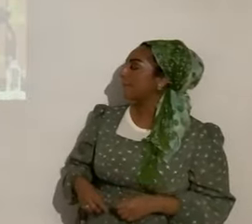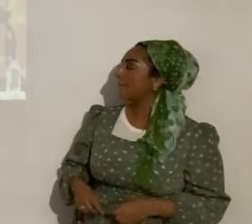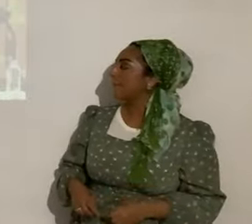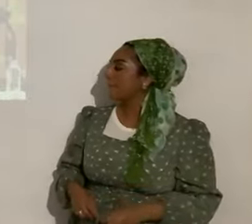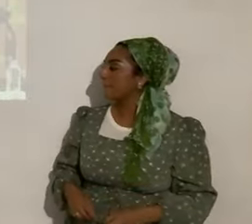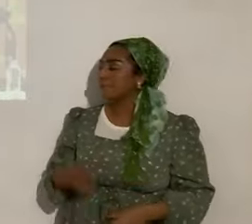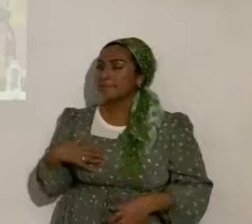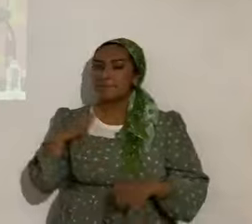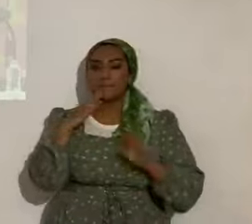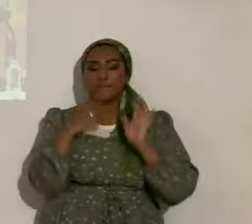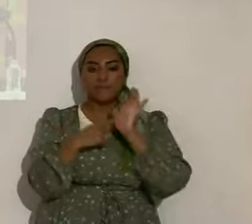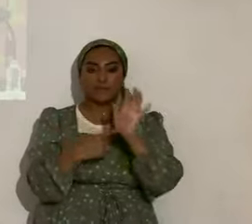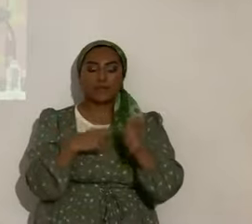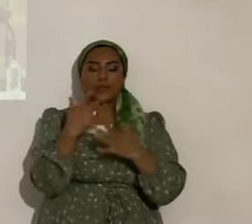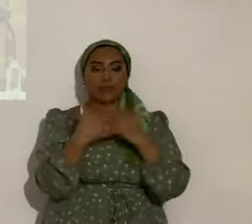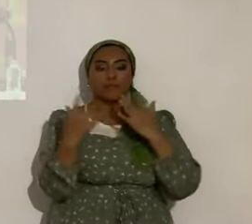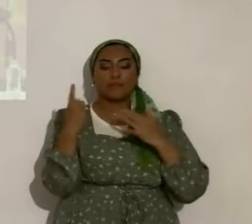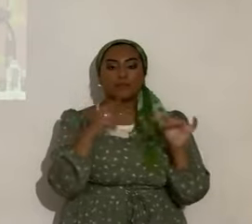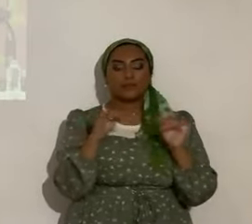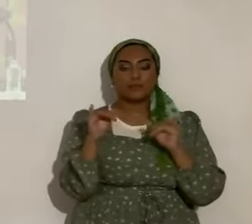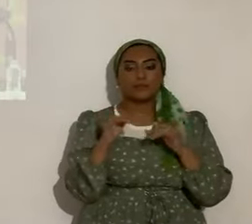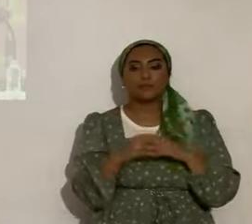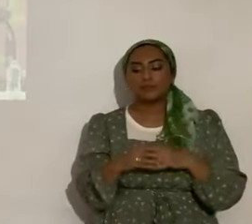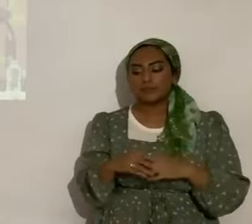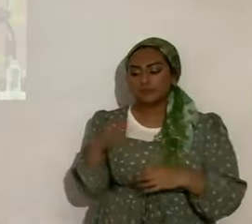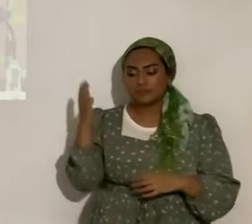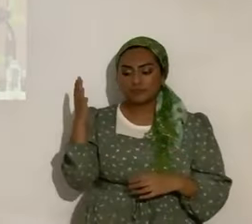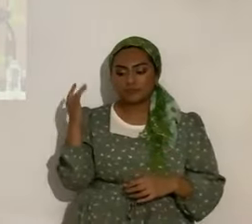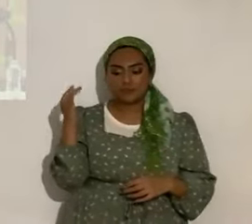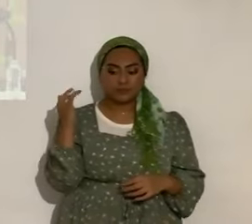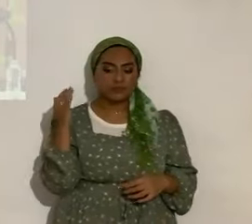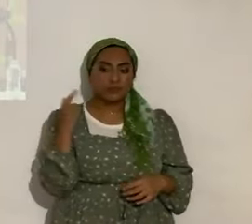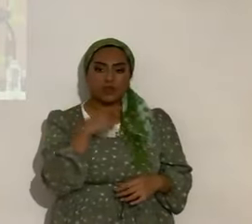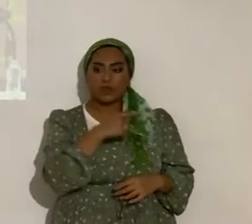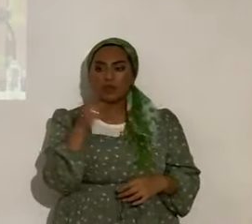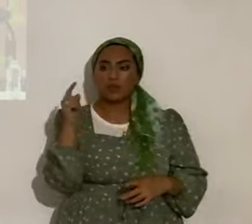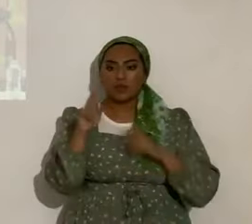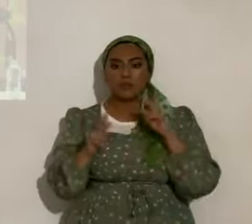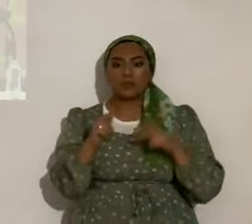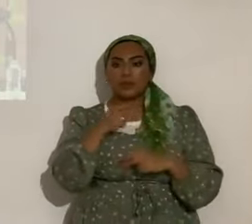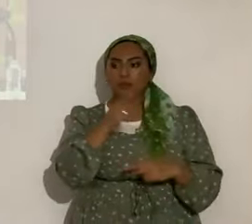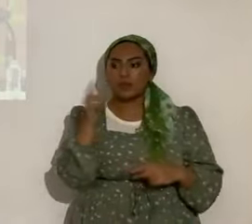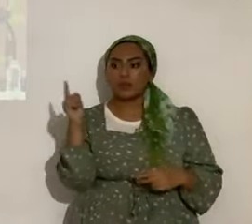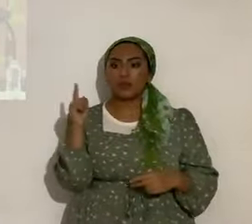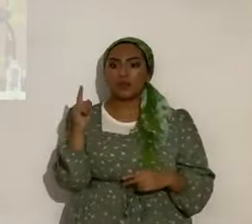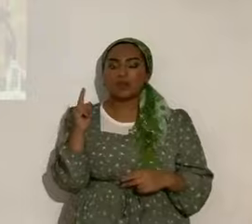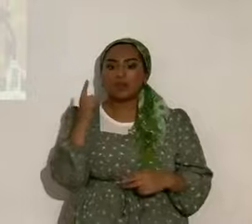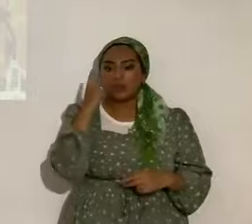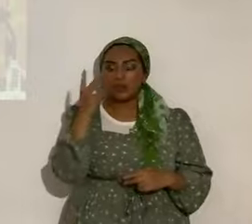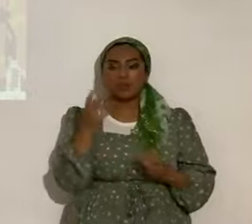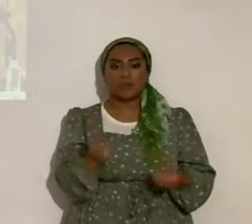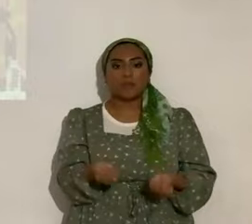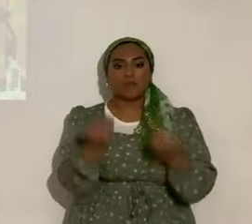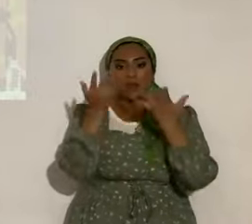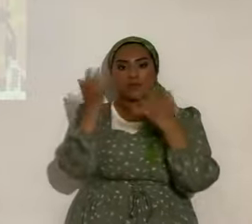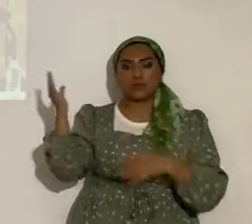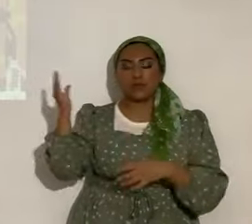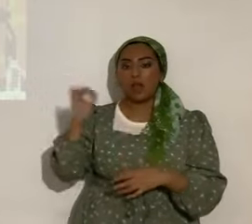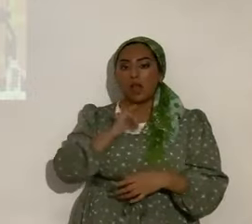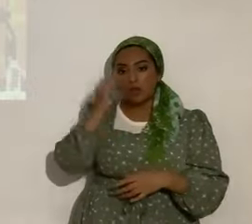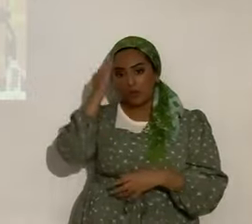a mostrar algo también, porque ¿por qué esas personas dijeron tiene usted una bola de fuego? Yo sabía lo que tenía,